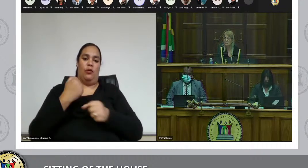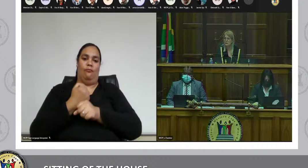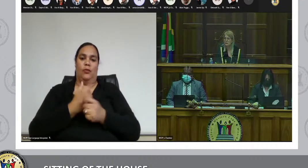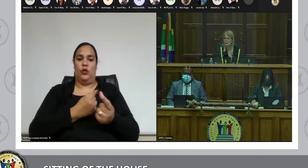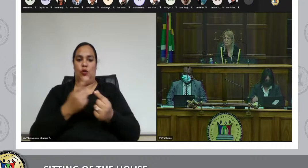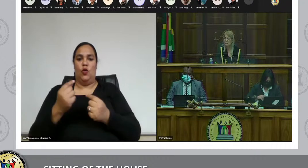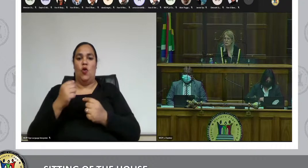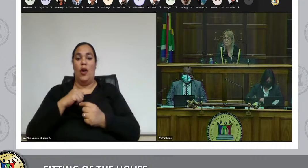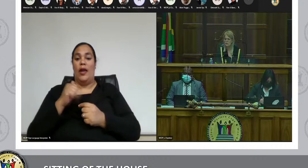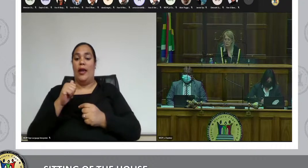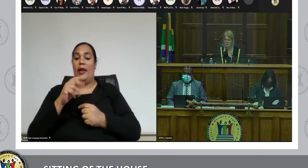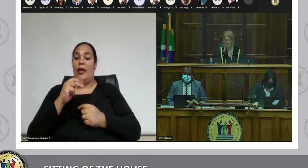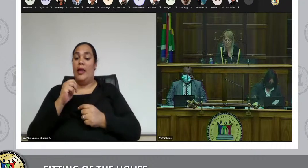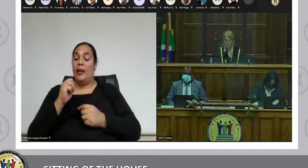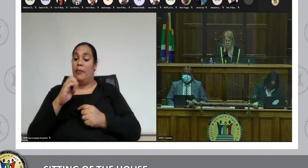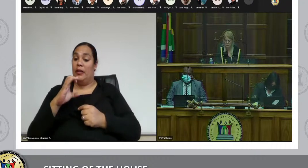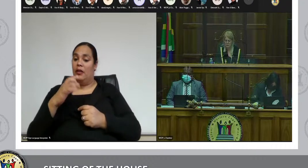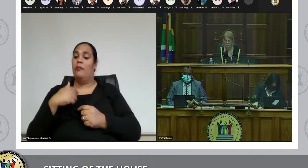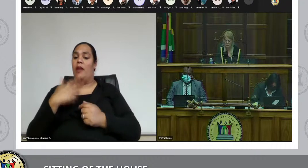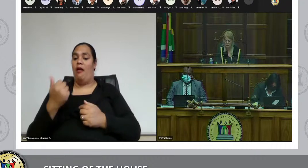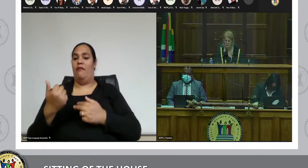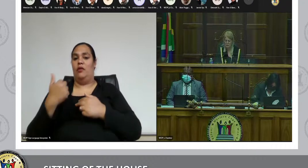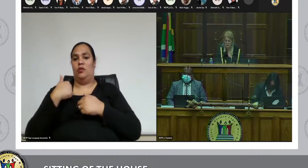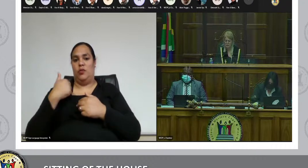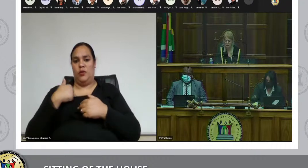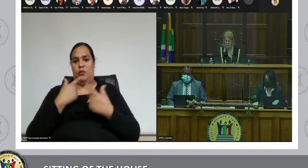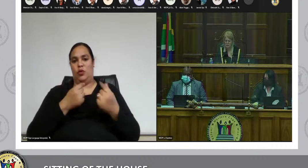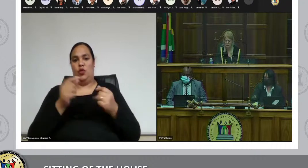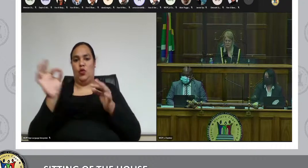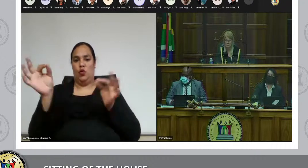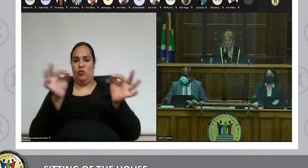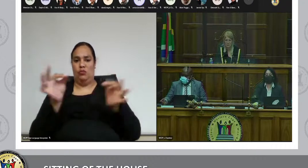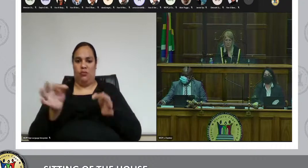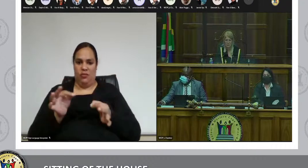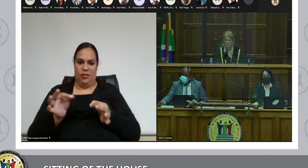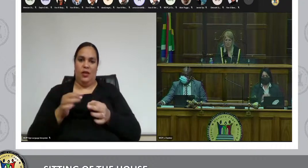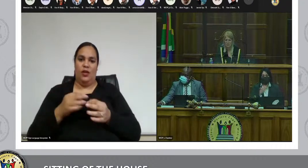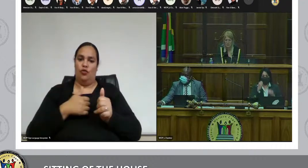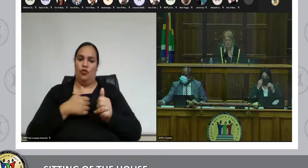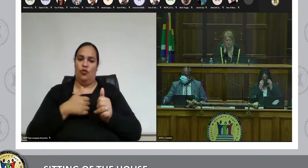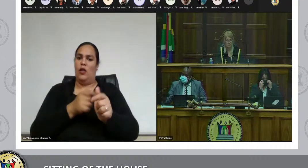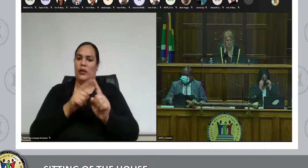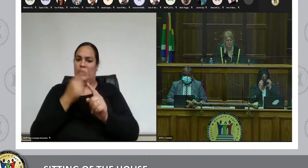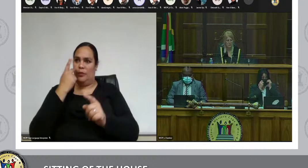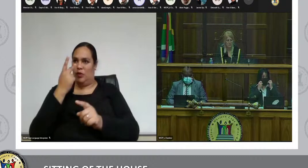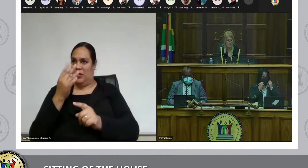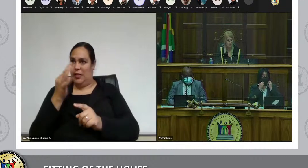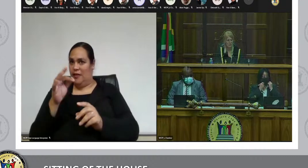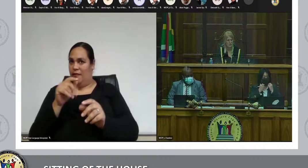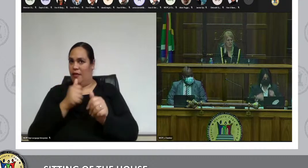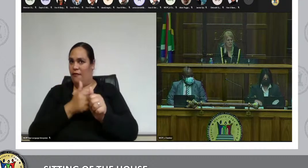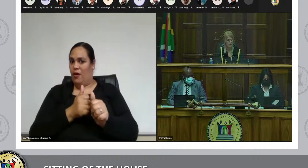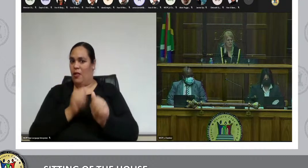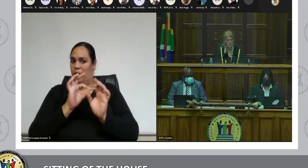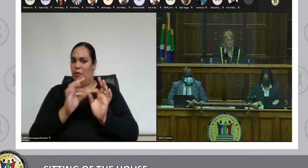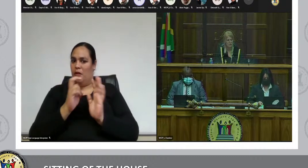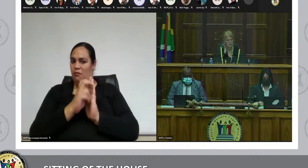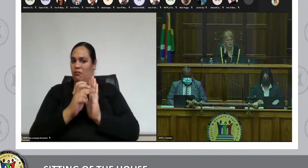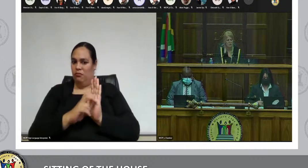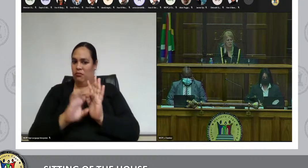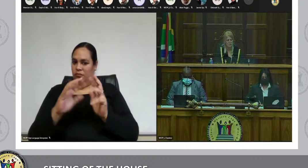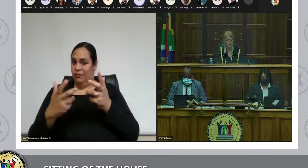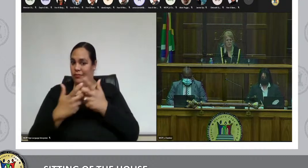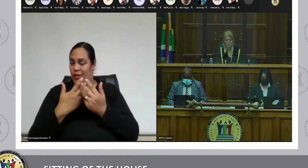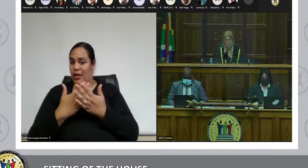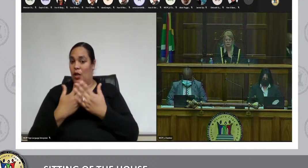MEC het ek 'n verantwoordelikheid om aanstellings na te gaan en kyk of hulle binne die wetgewende raamwerk